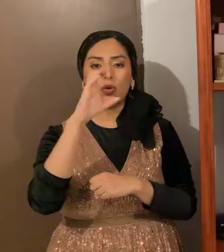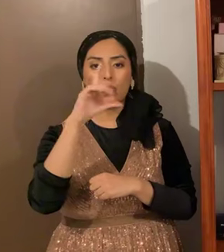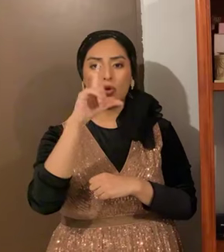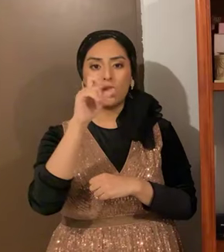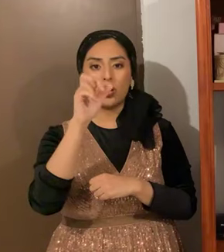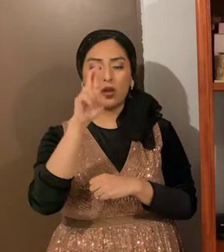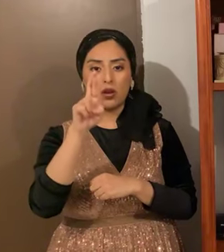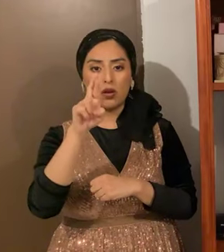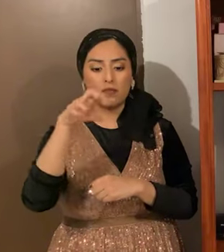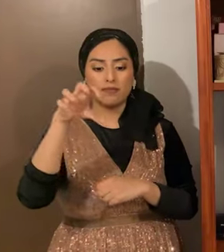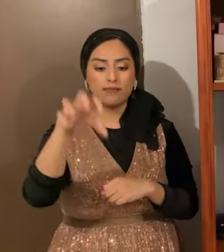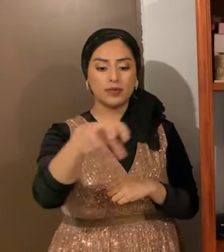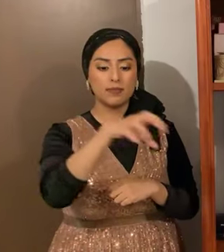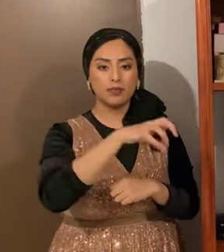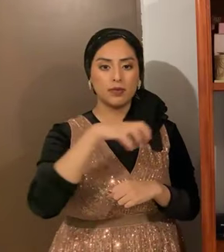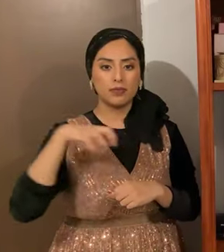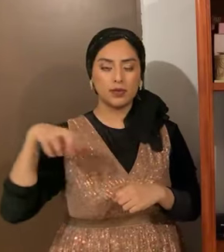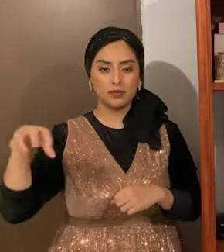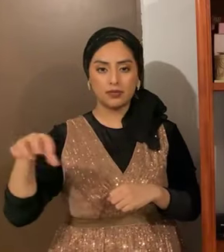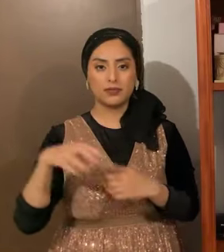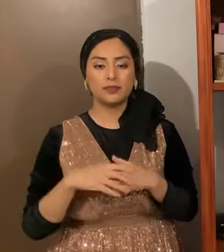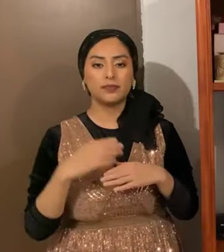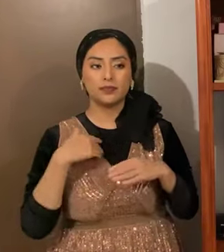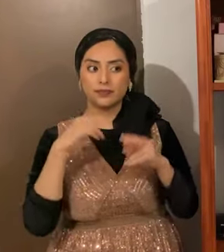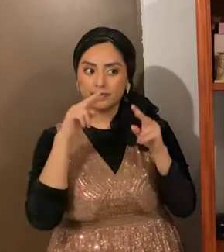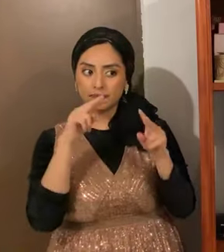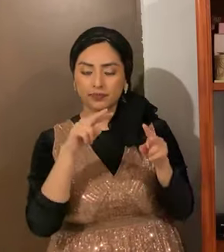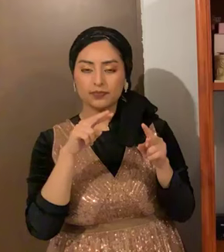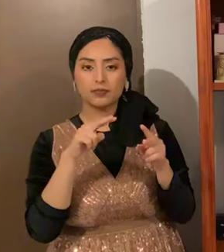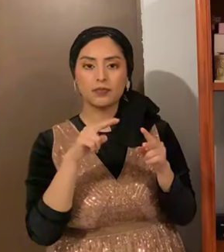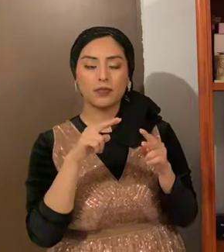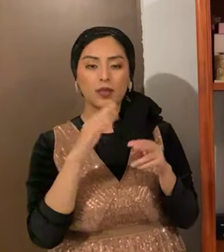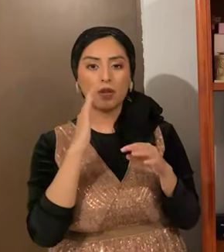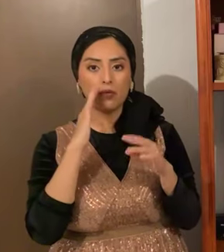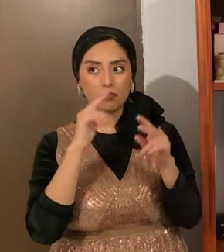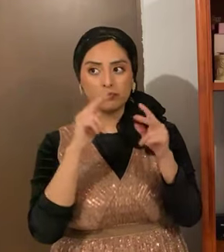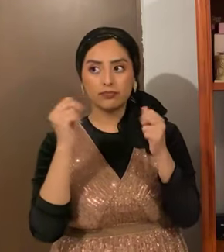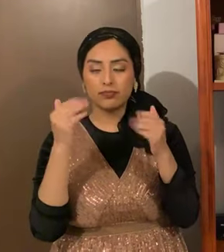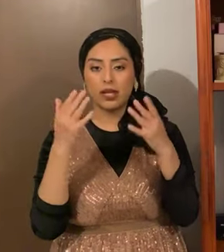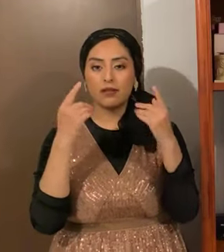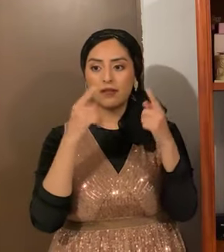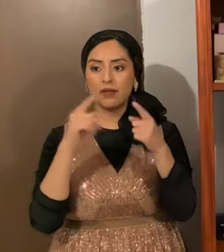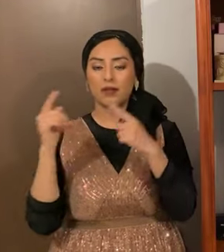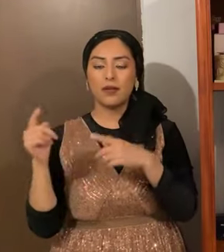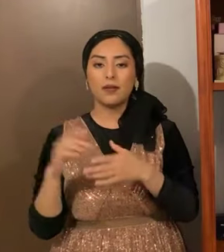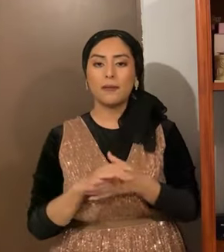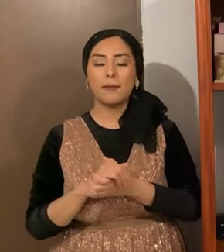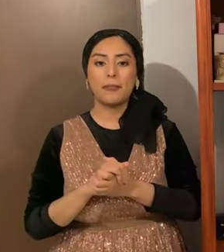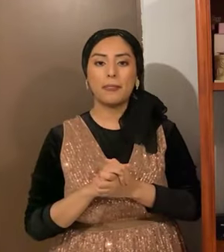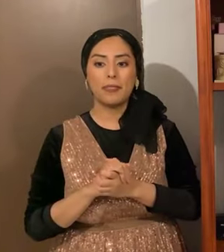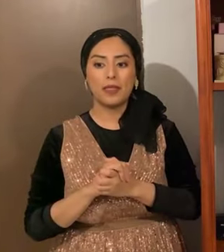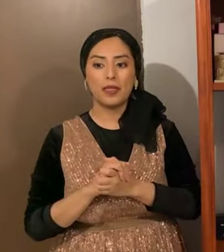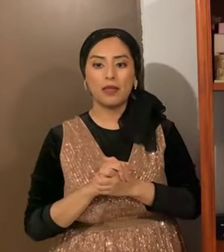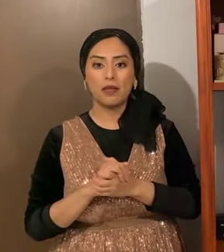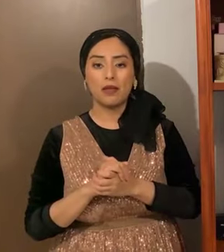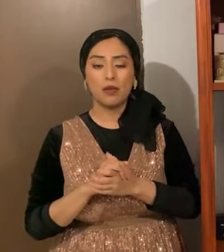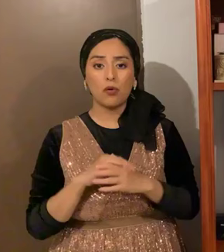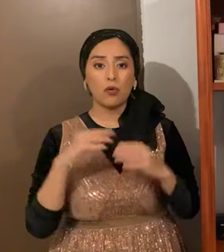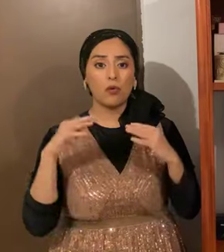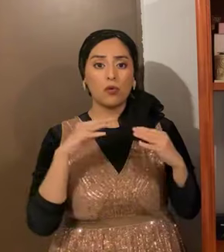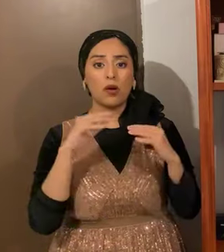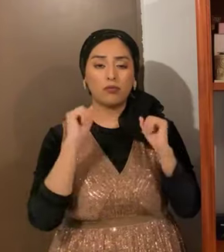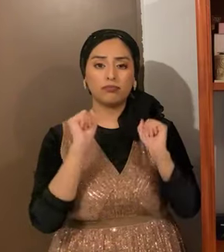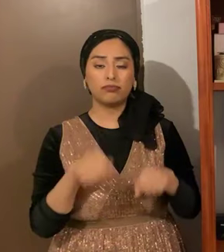con Estados Unidos. Vamos a ver con muchas cosas desagradables. Puede sonar la guerra, puede empezar